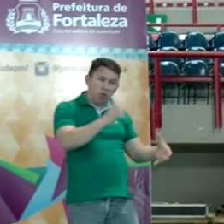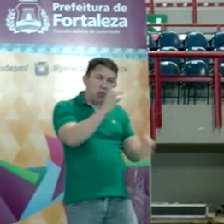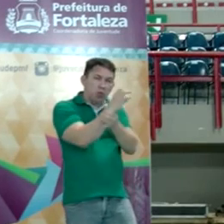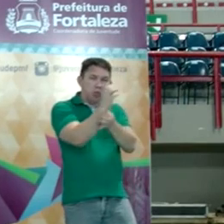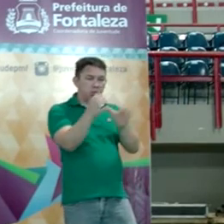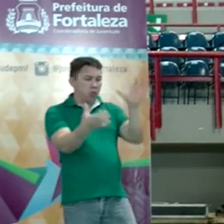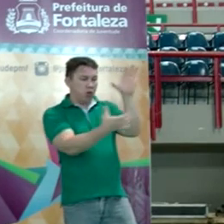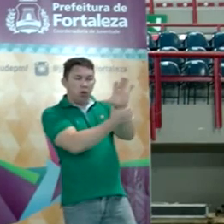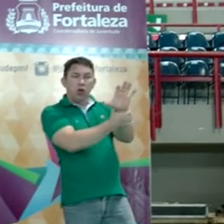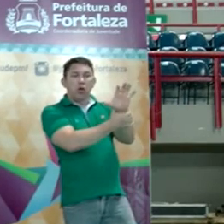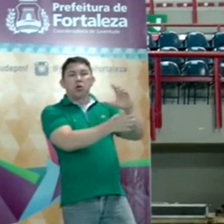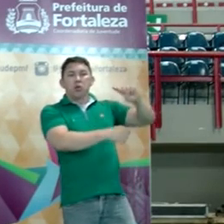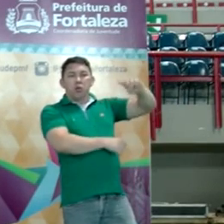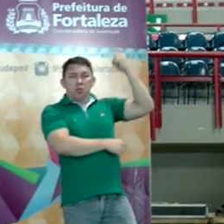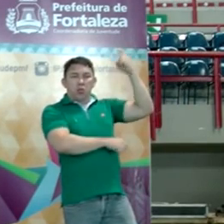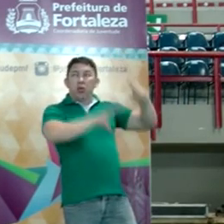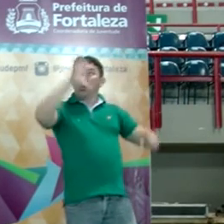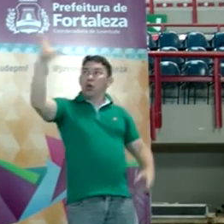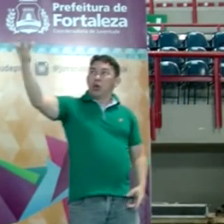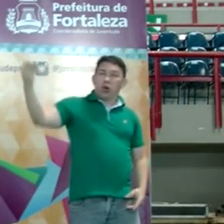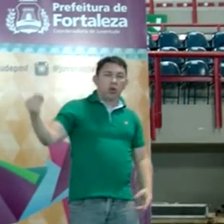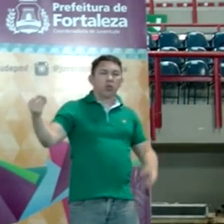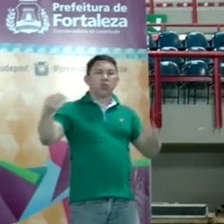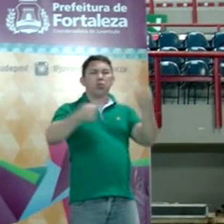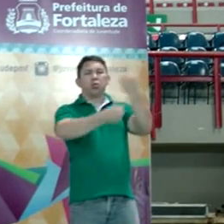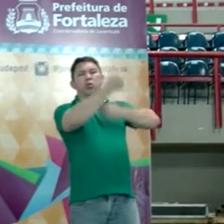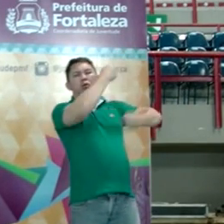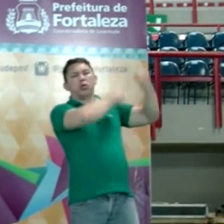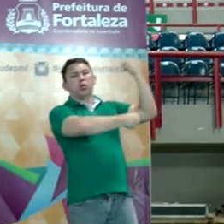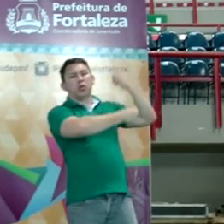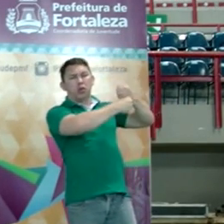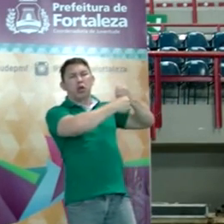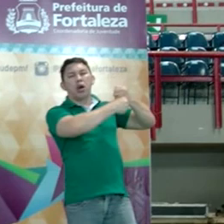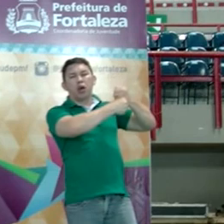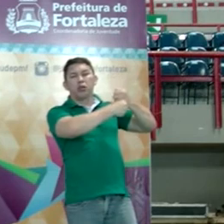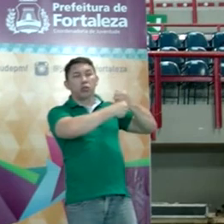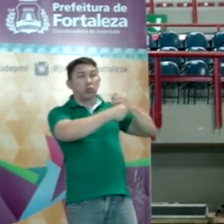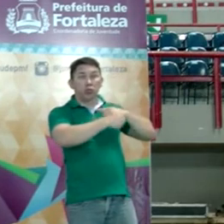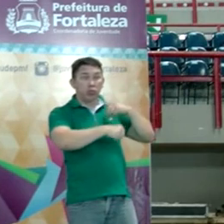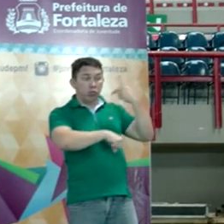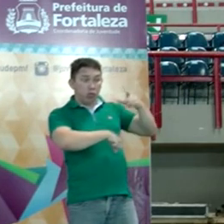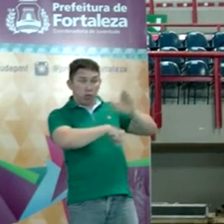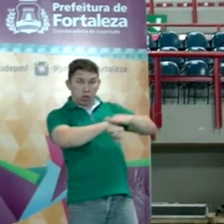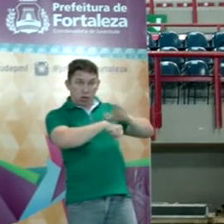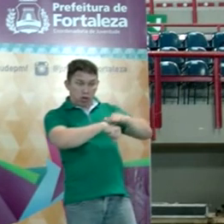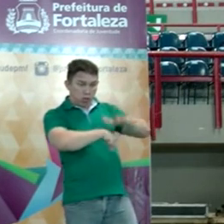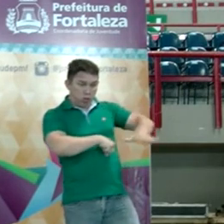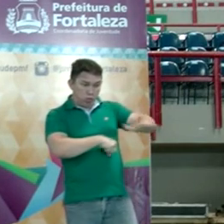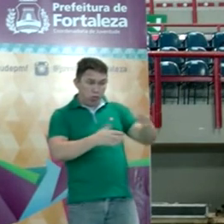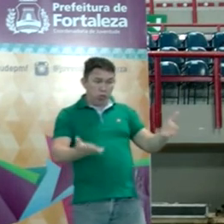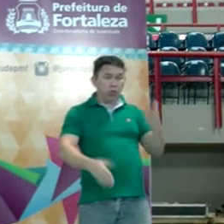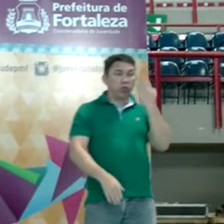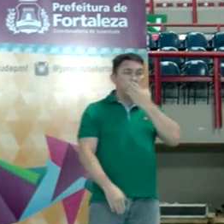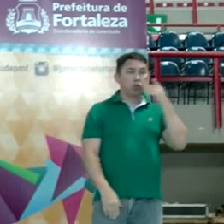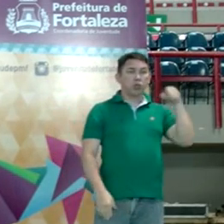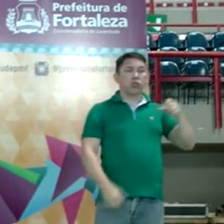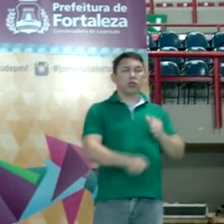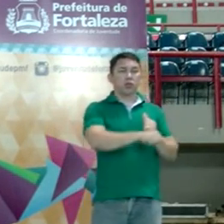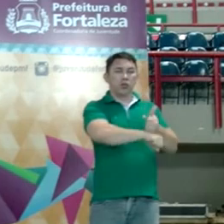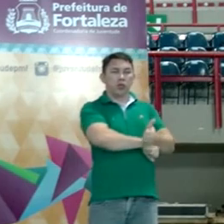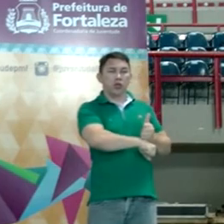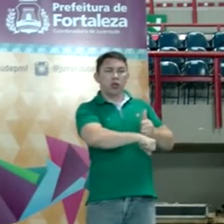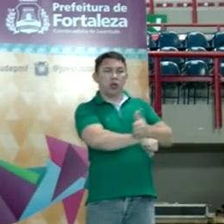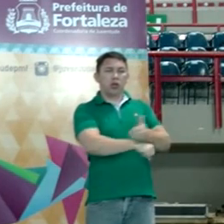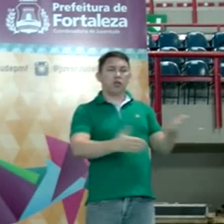os escravos que foram trazidos da África há anos atrás tiveram, eles fazem parte do que muitos chamam hoje da